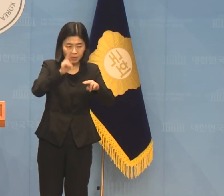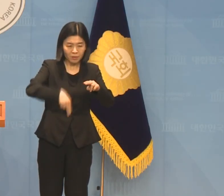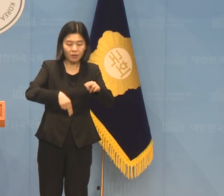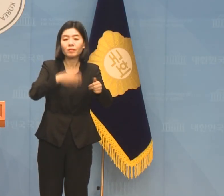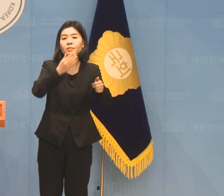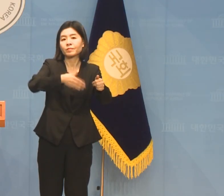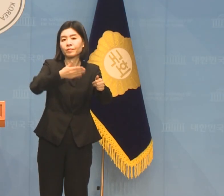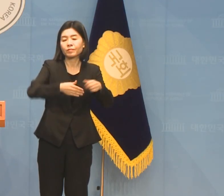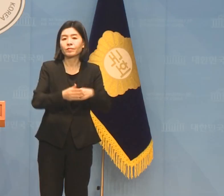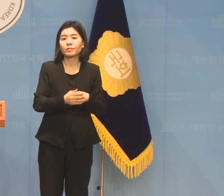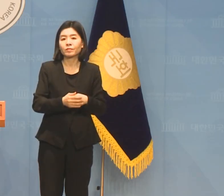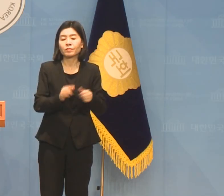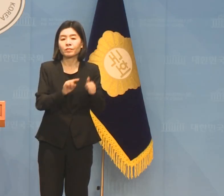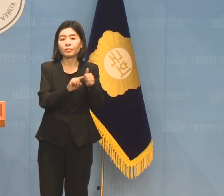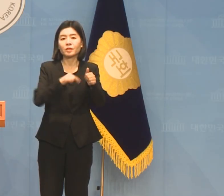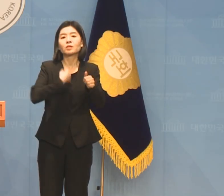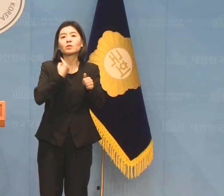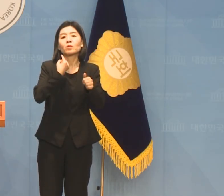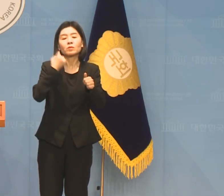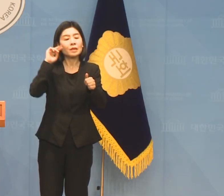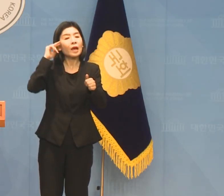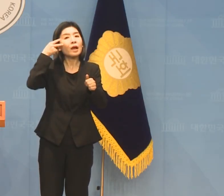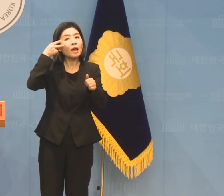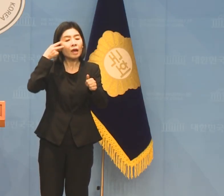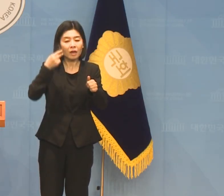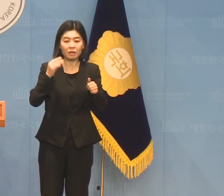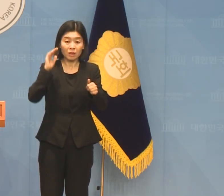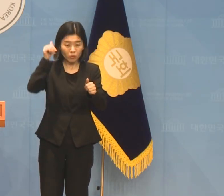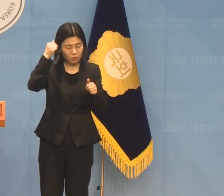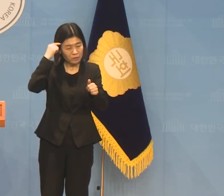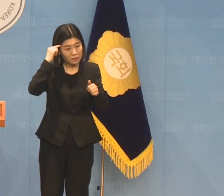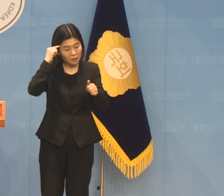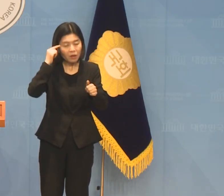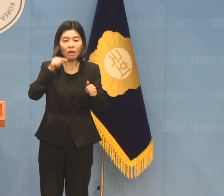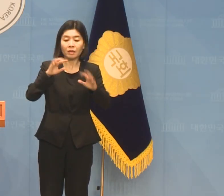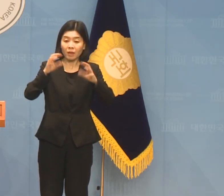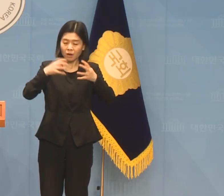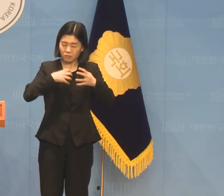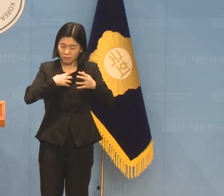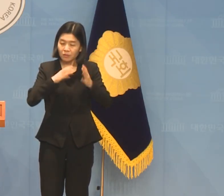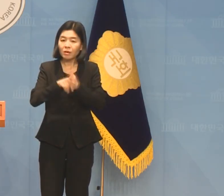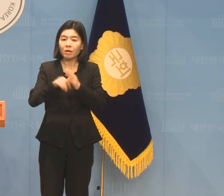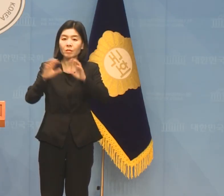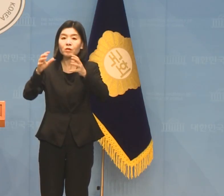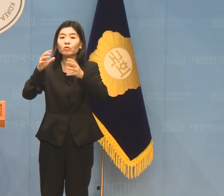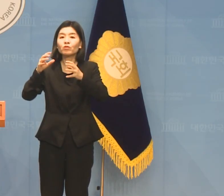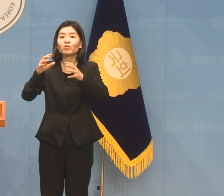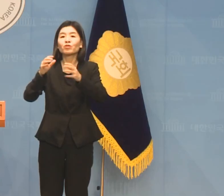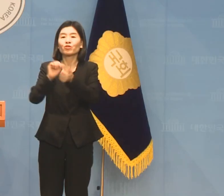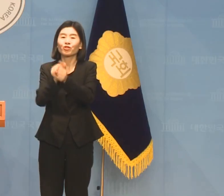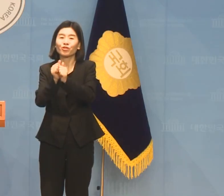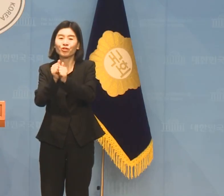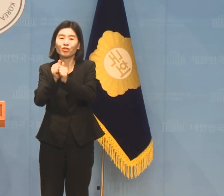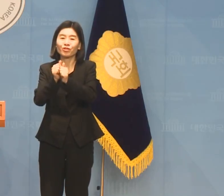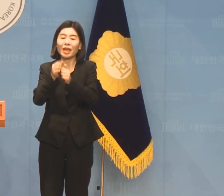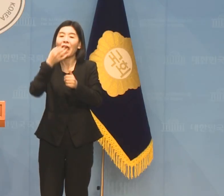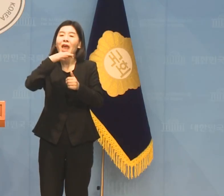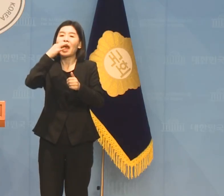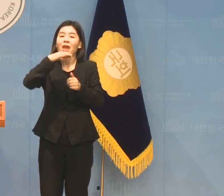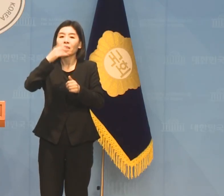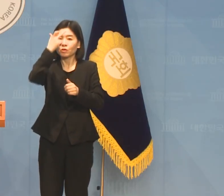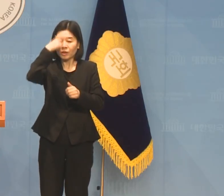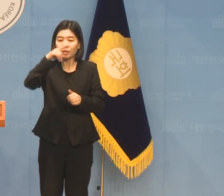자기가 대통령인 줄 착각하는 한덕수 총리와 나라가 위태로울 때 미국 국채를 챙긴 최상목